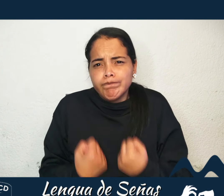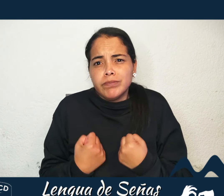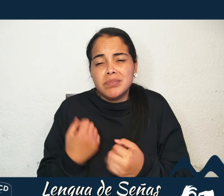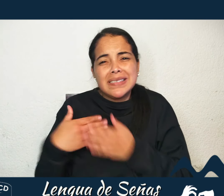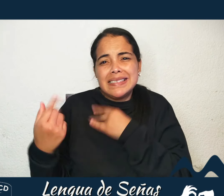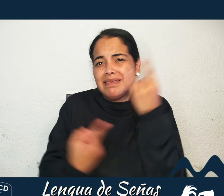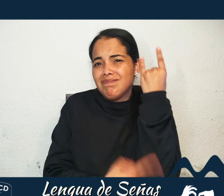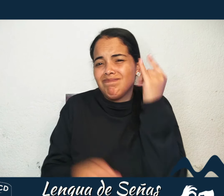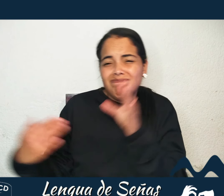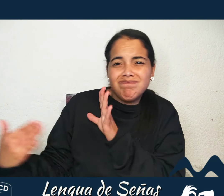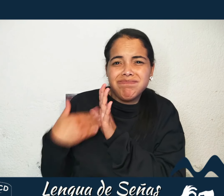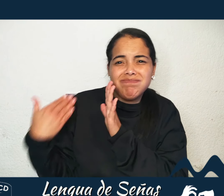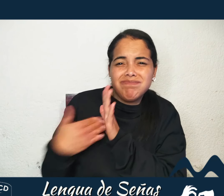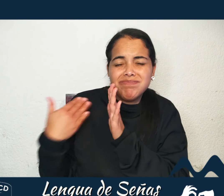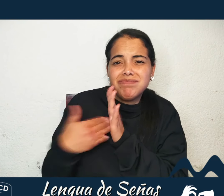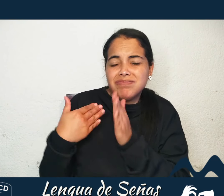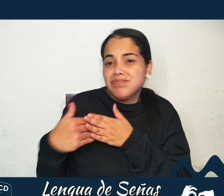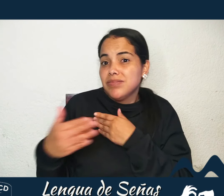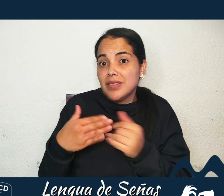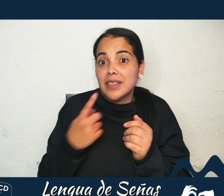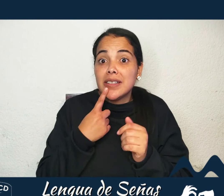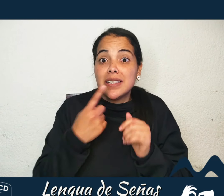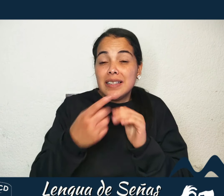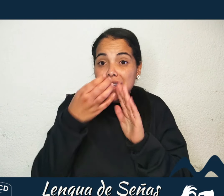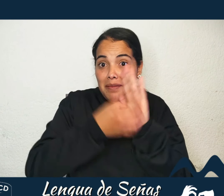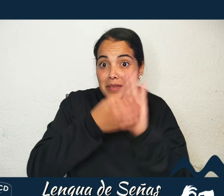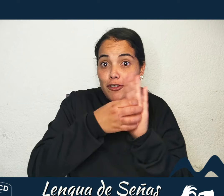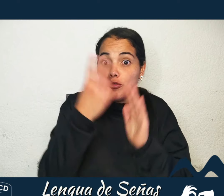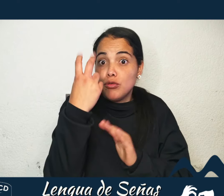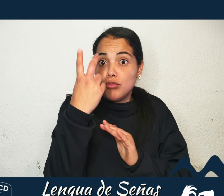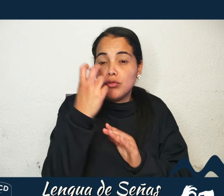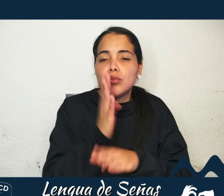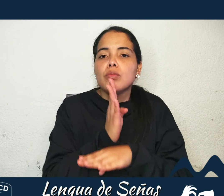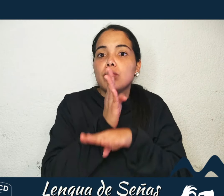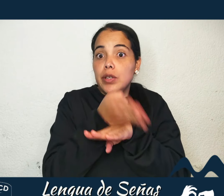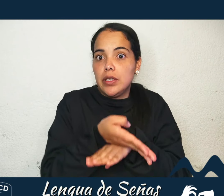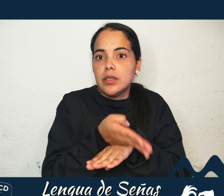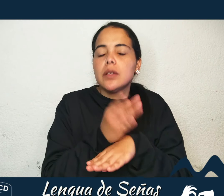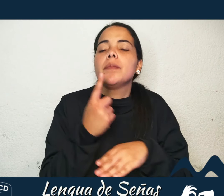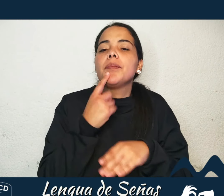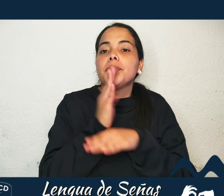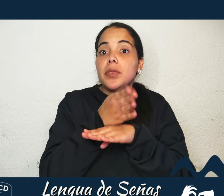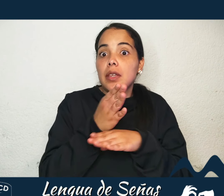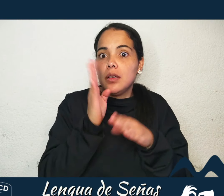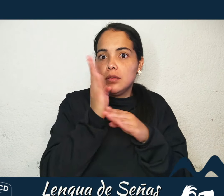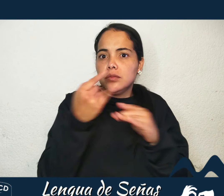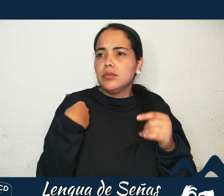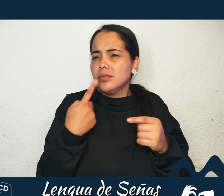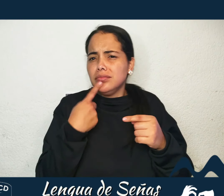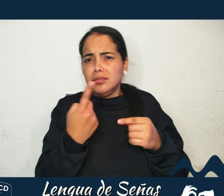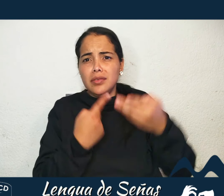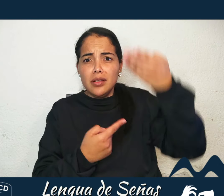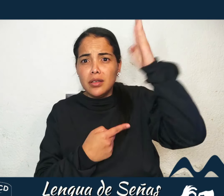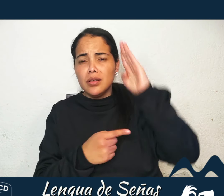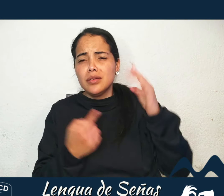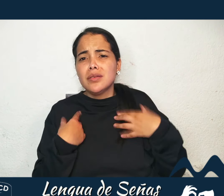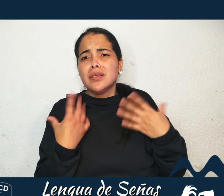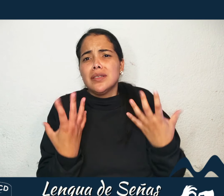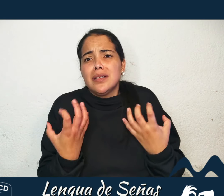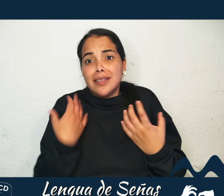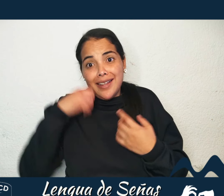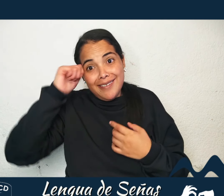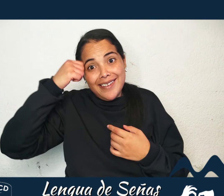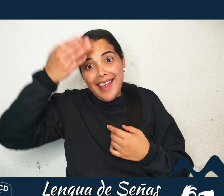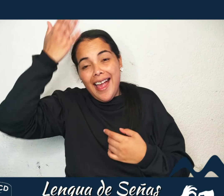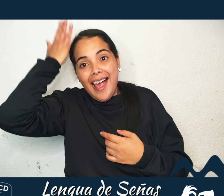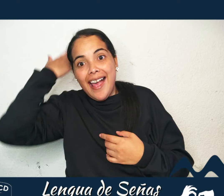como él mismo había mencionado en los primeros versículos del capítulo 12, él había sido llevado hacia la presencia de Dios al tercer